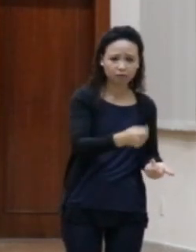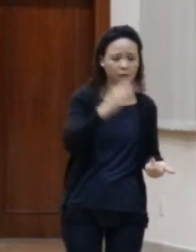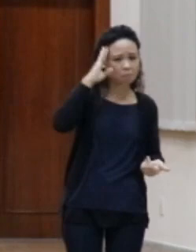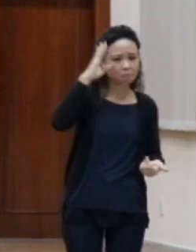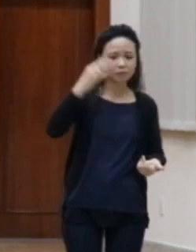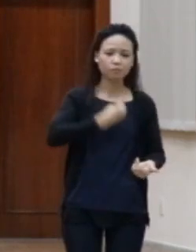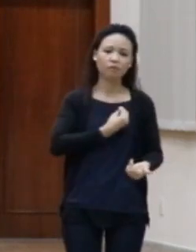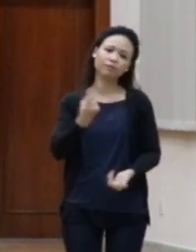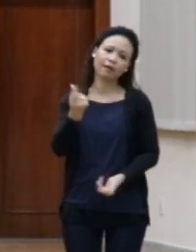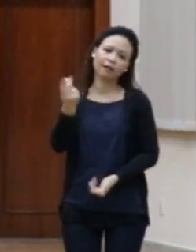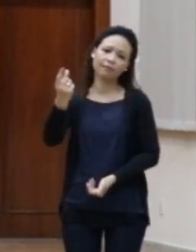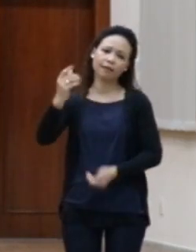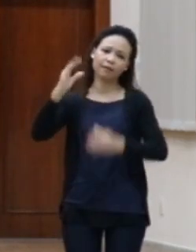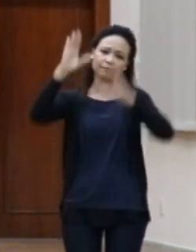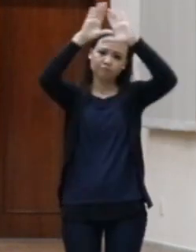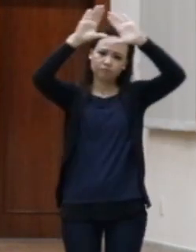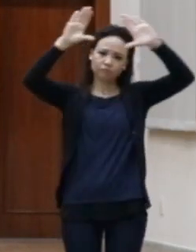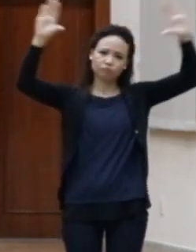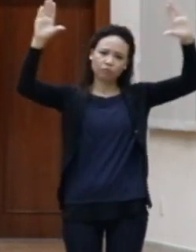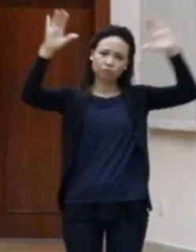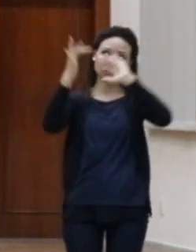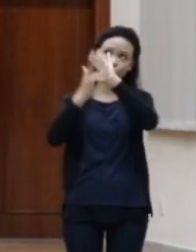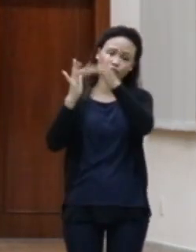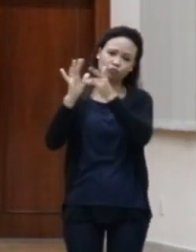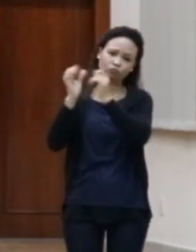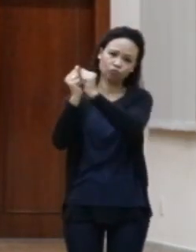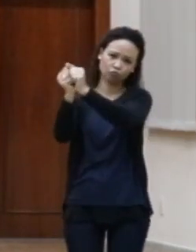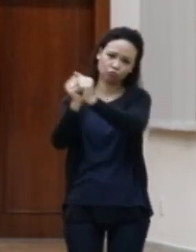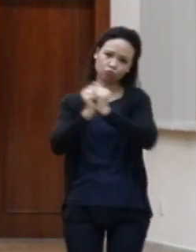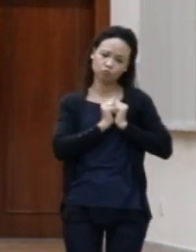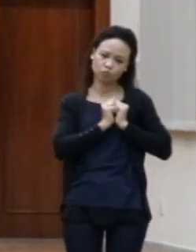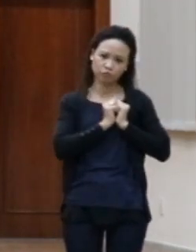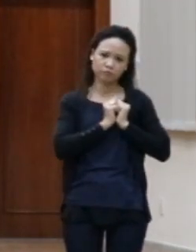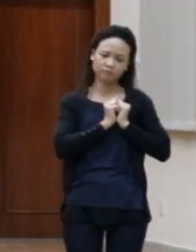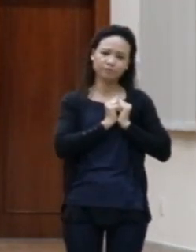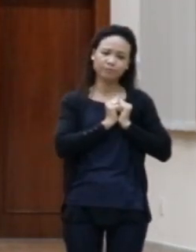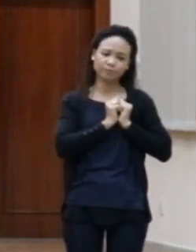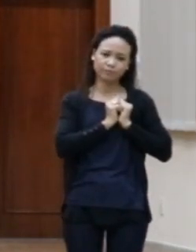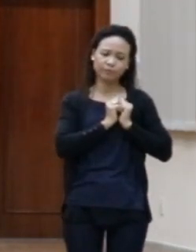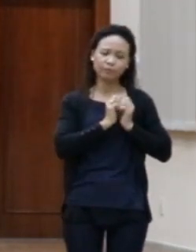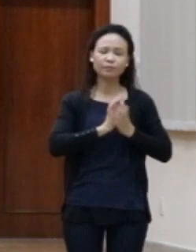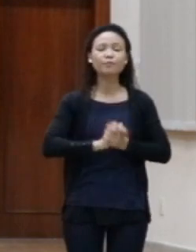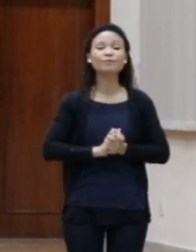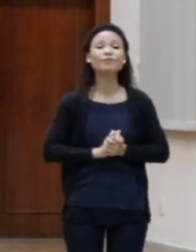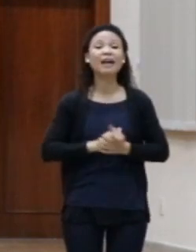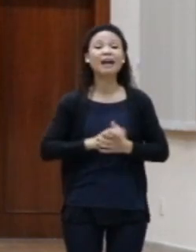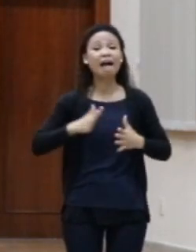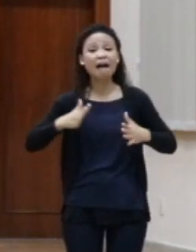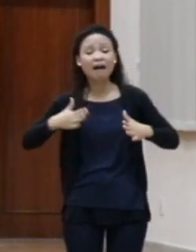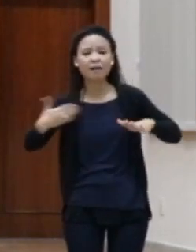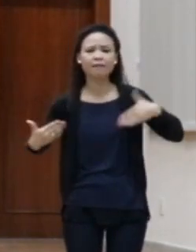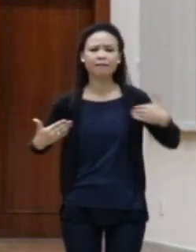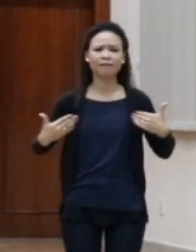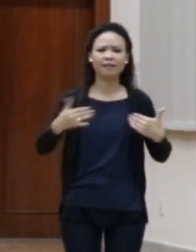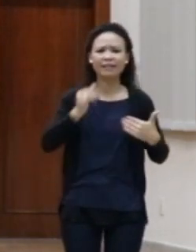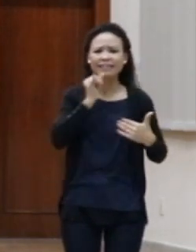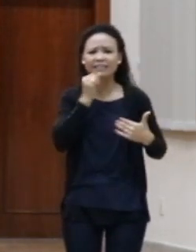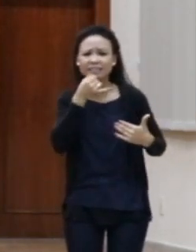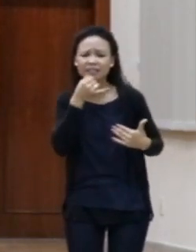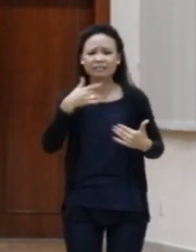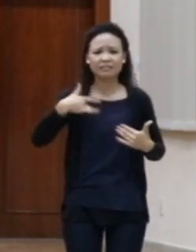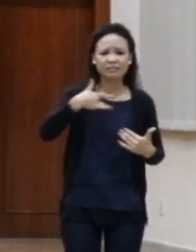era Cristo. A vida, meu irmão, seja na alegria, ou seja na tristeza, seja na saúde, seja na